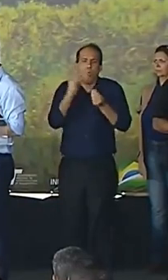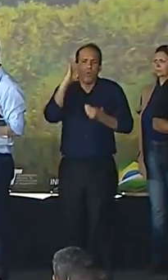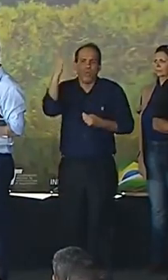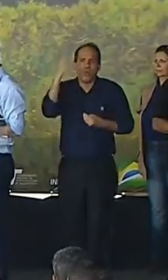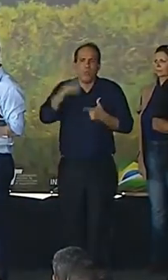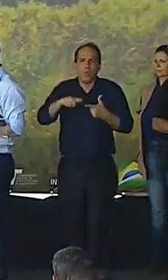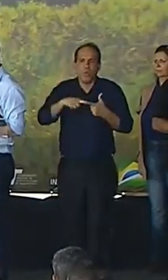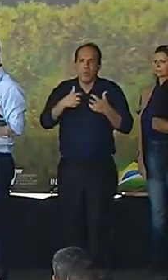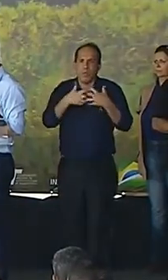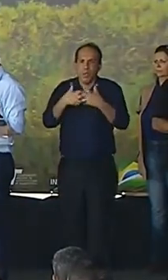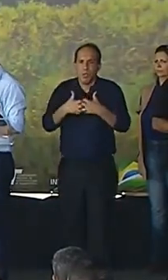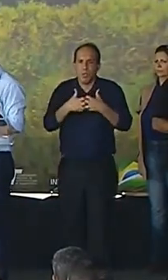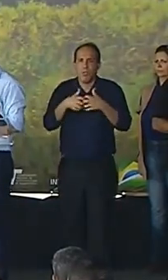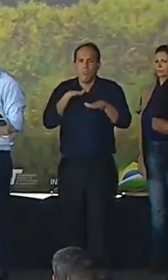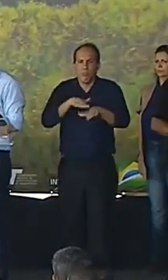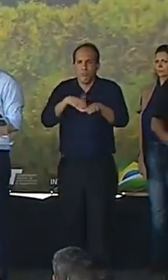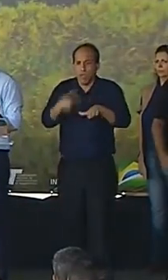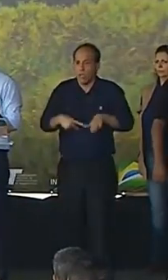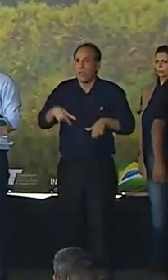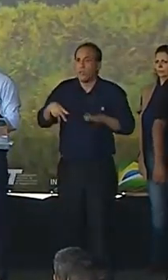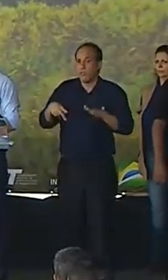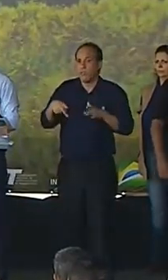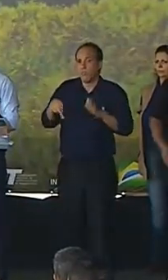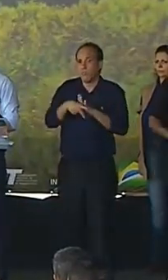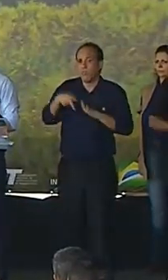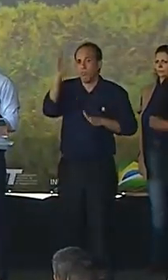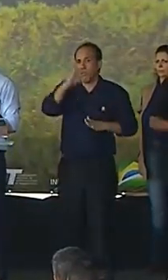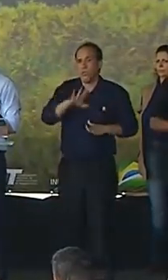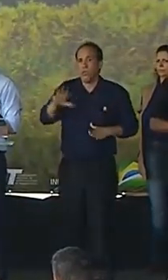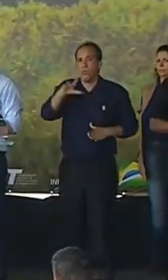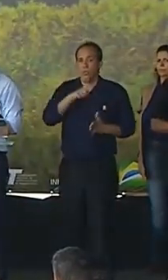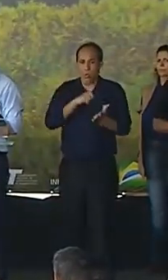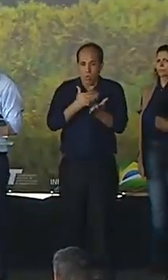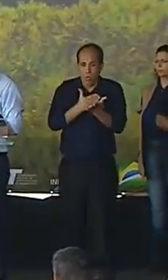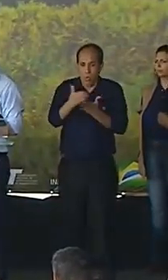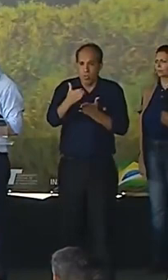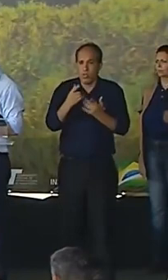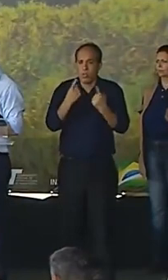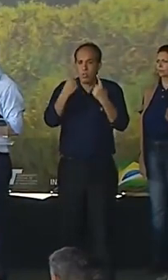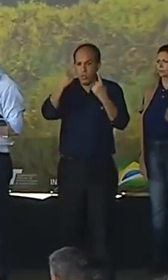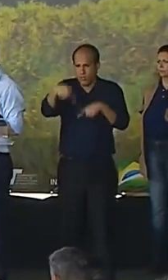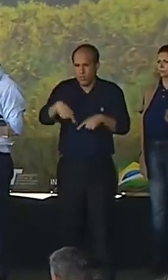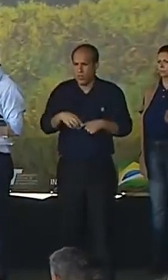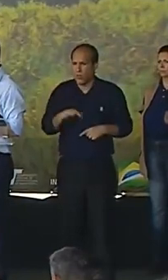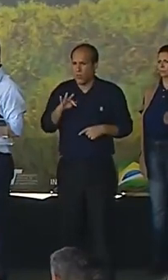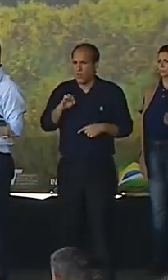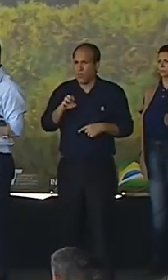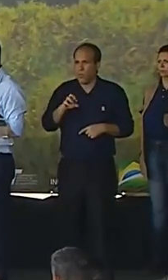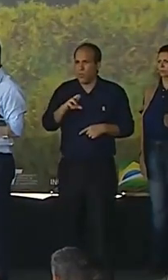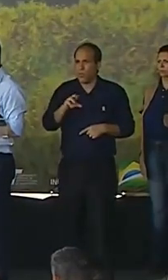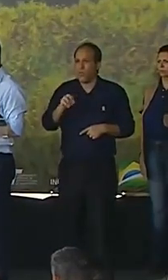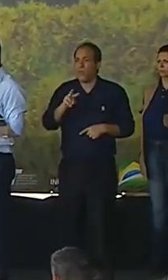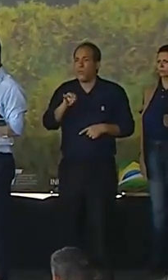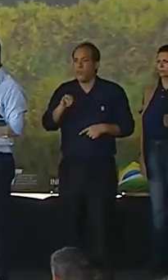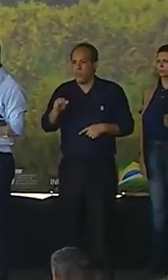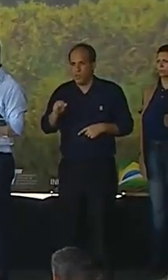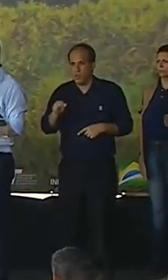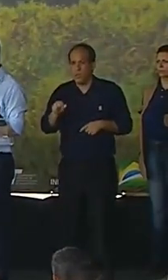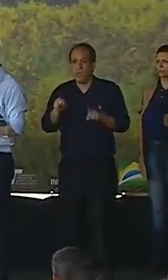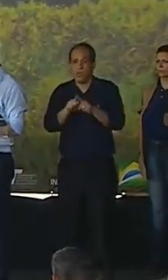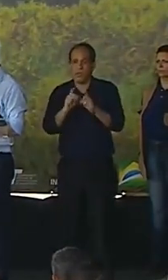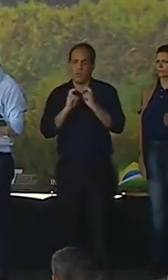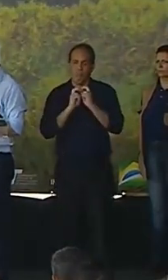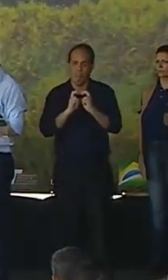brasileira. Nós temos aqui agora sendo construído o desafio da Ferrogrão, uma ferrovia que vai sair